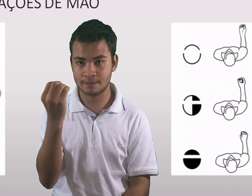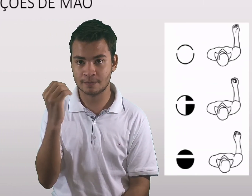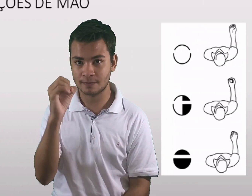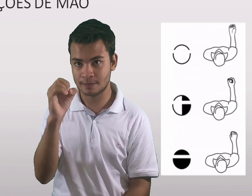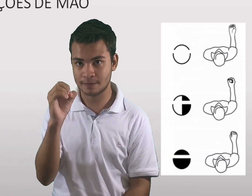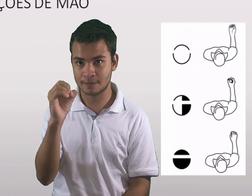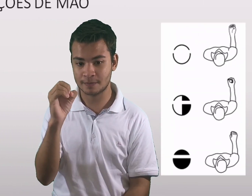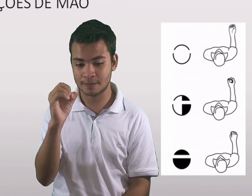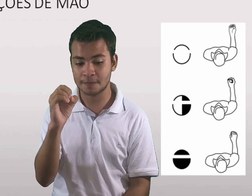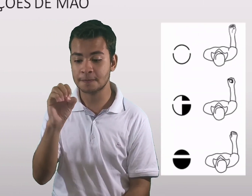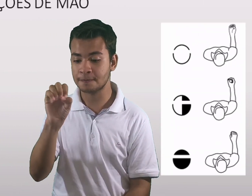Configuração de mão em O.